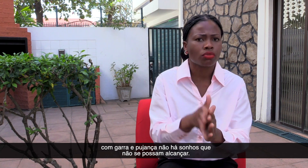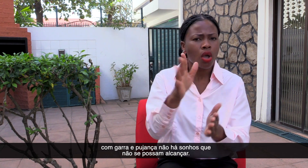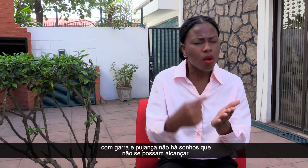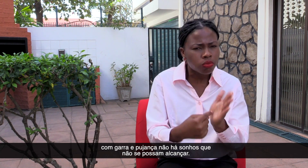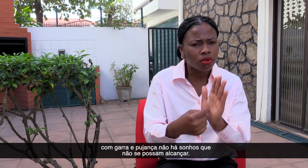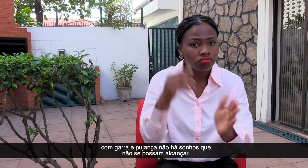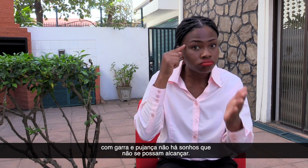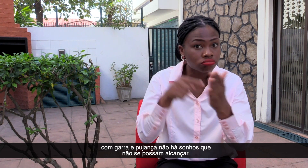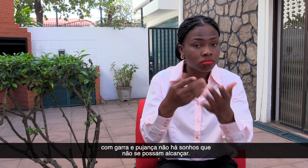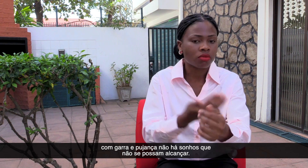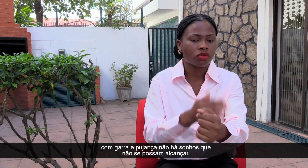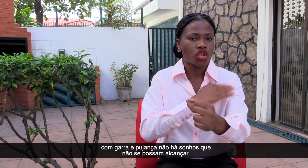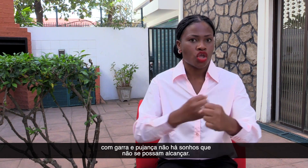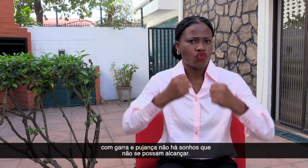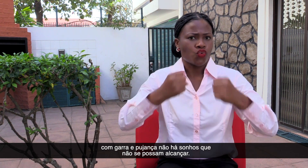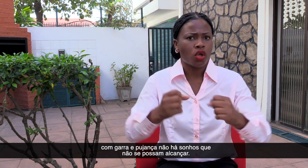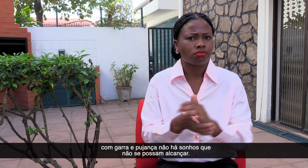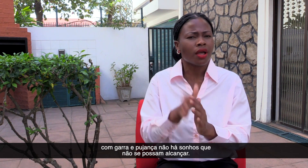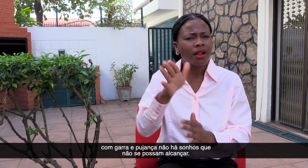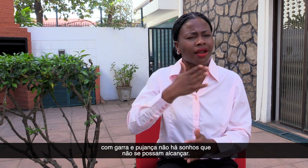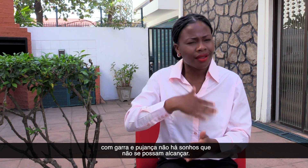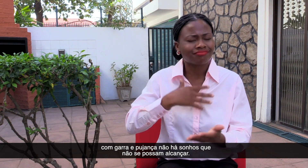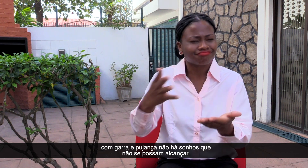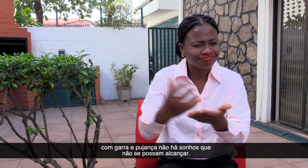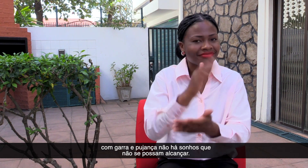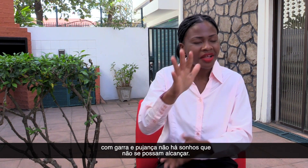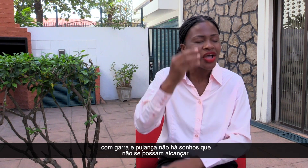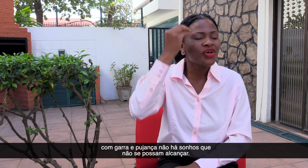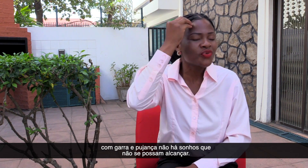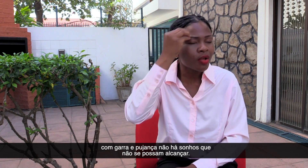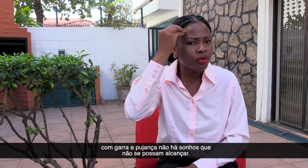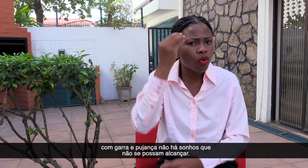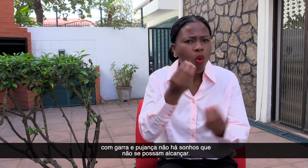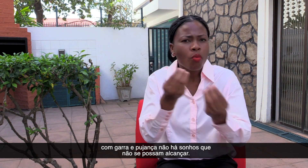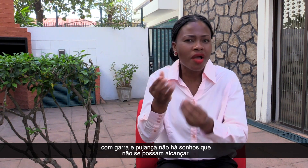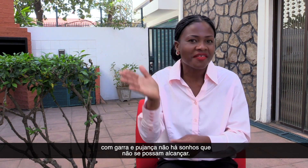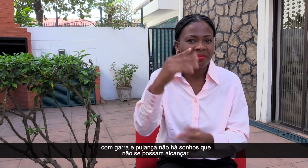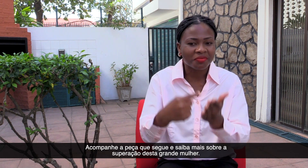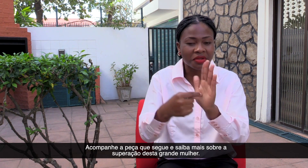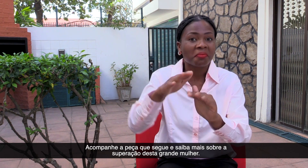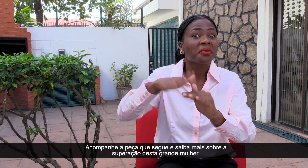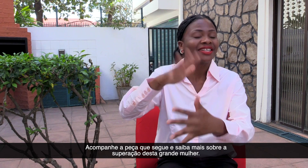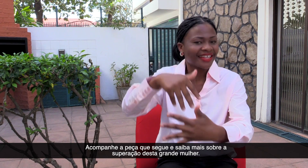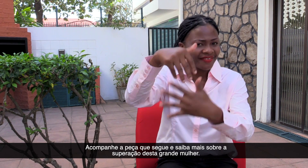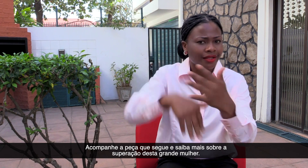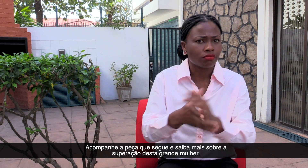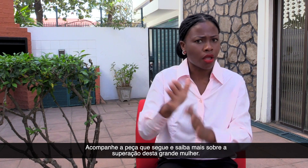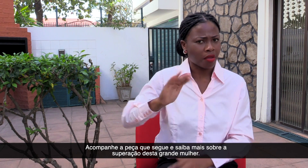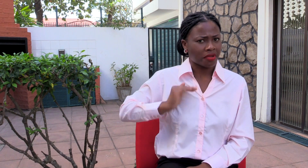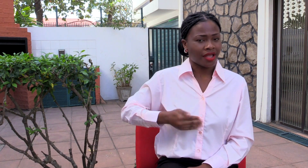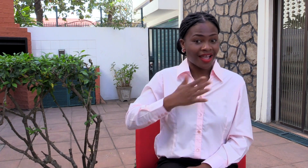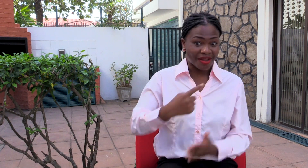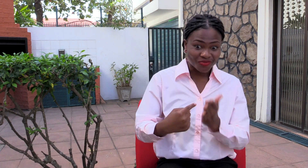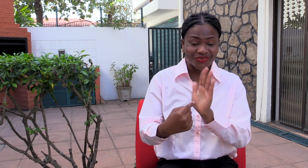não há sonhos que não se possam alcançar. Acompanhe a peça que se segue e saiba mais sobre a superação desta grande